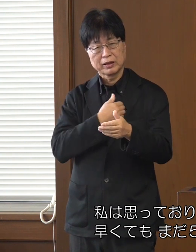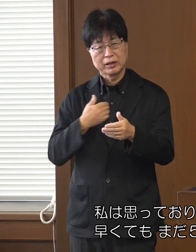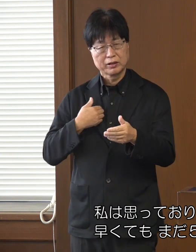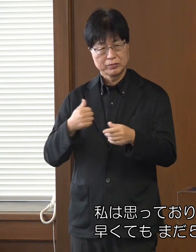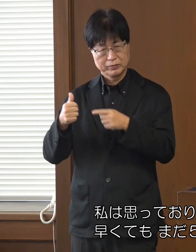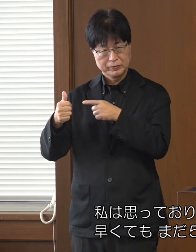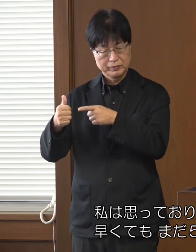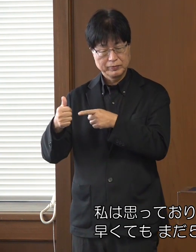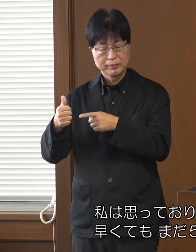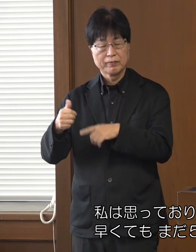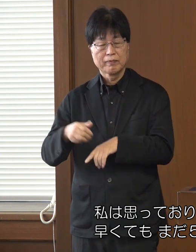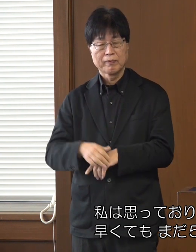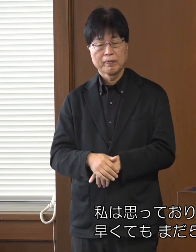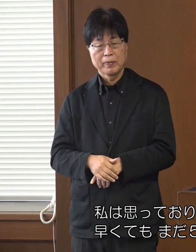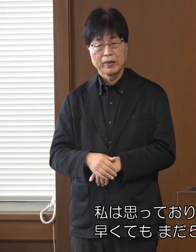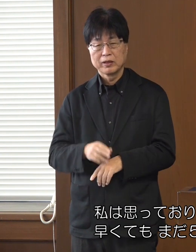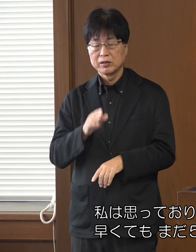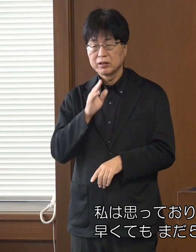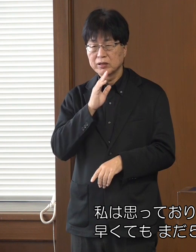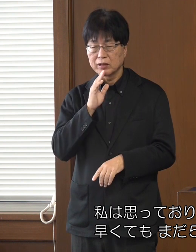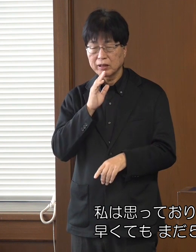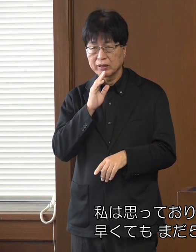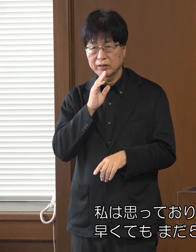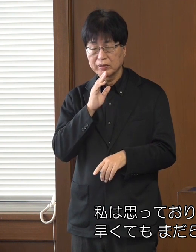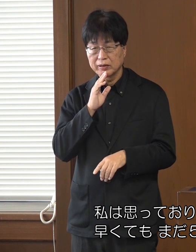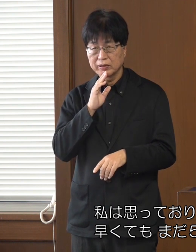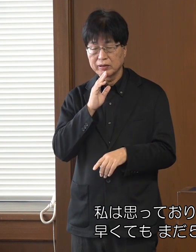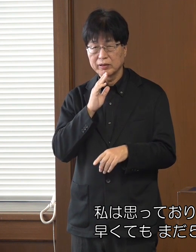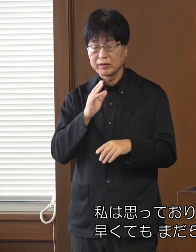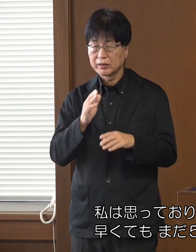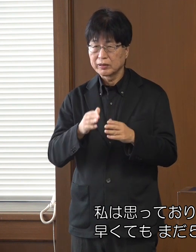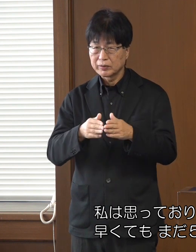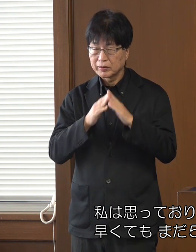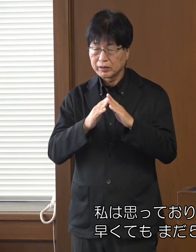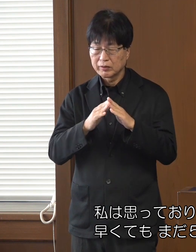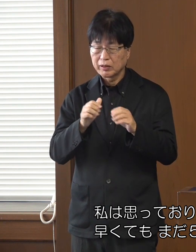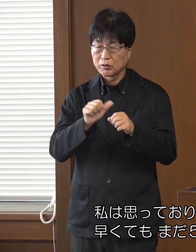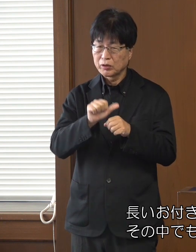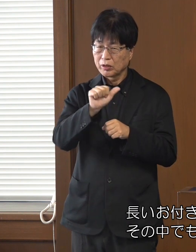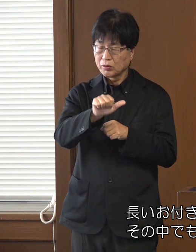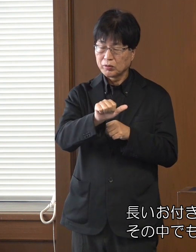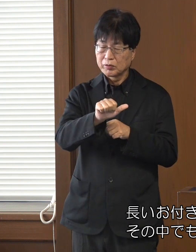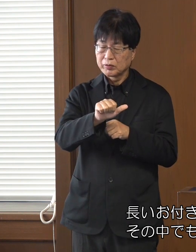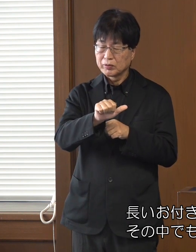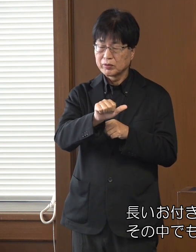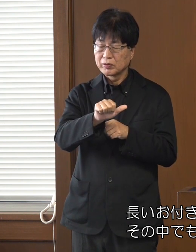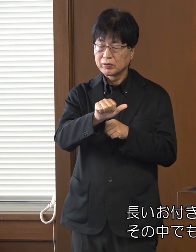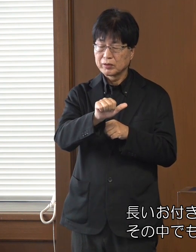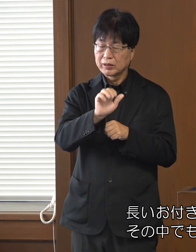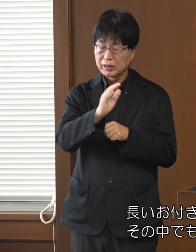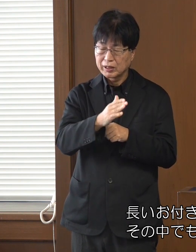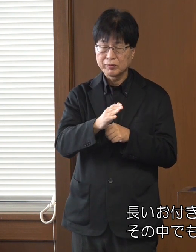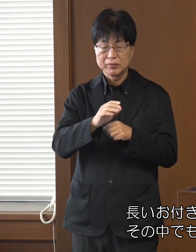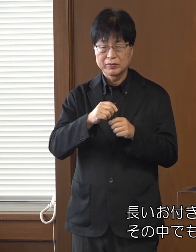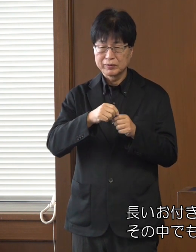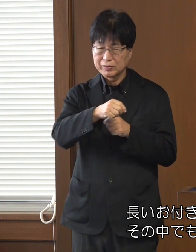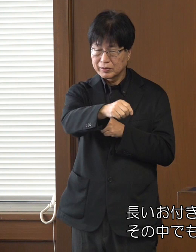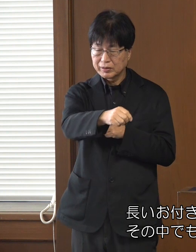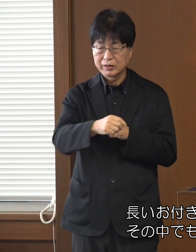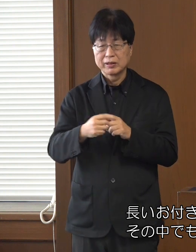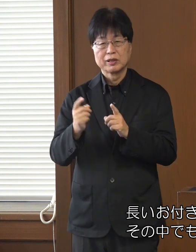ますし、まあ、実際の改革っていうのは早くてもまだ5年後になるわけですけども、まあ、長いお付き合いをさせていただ